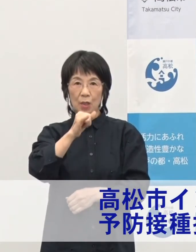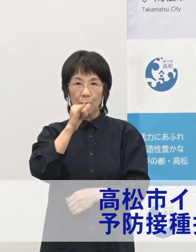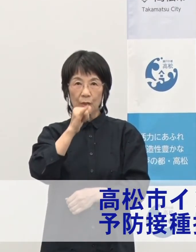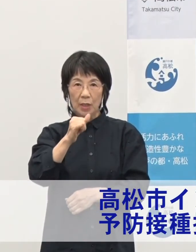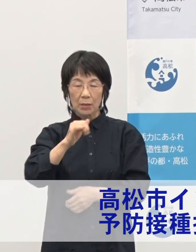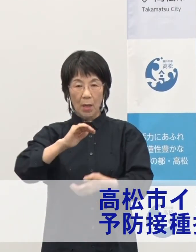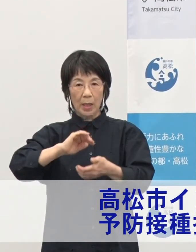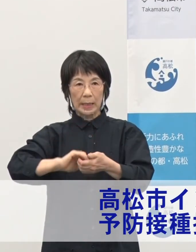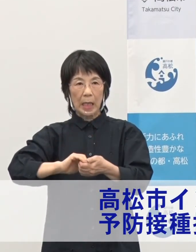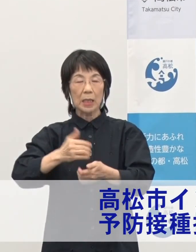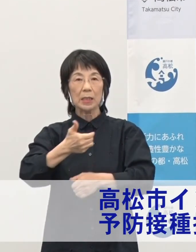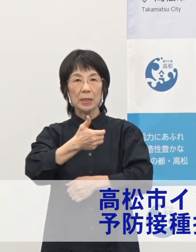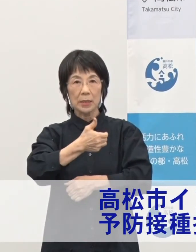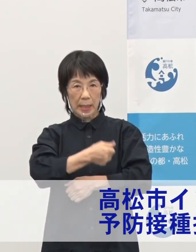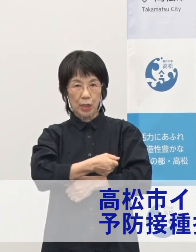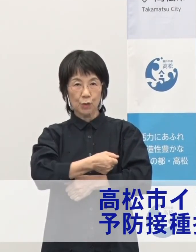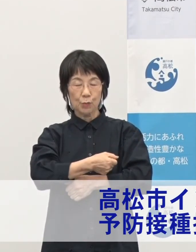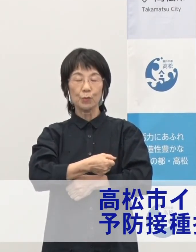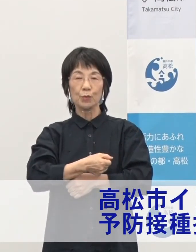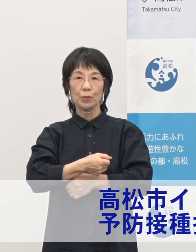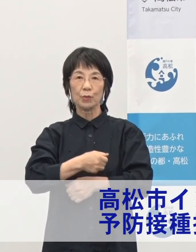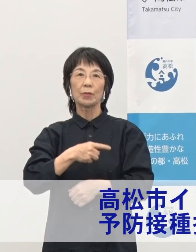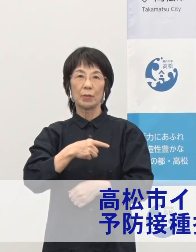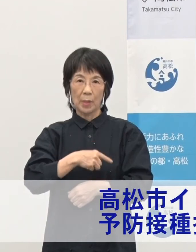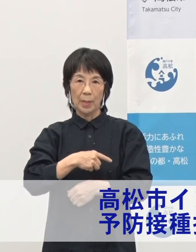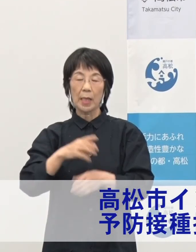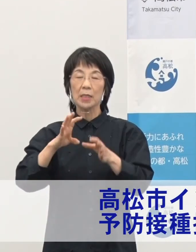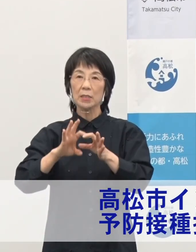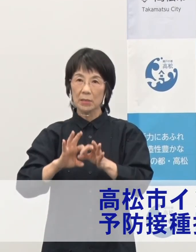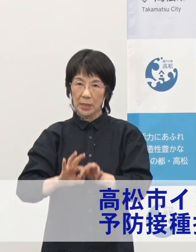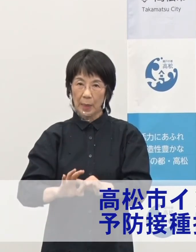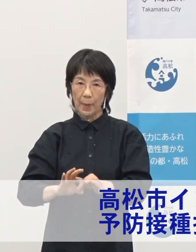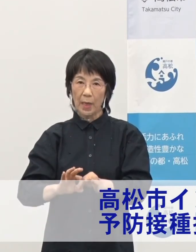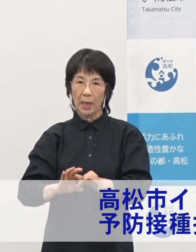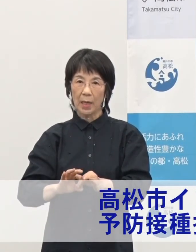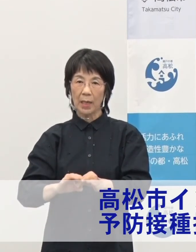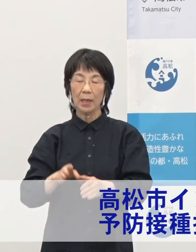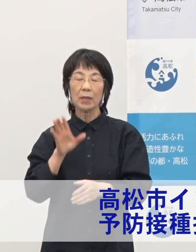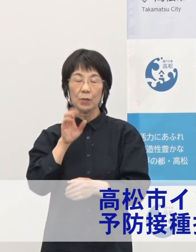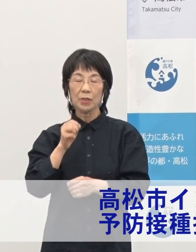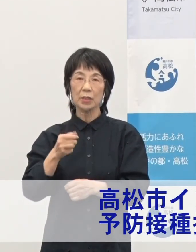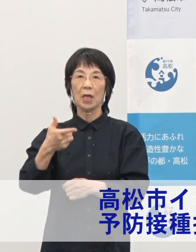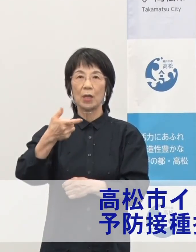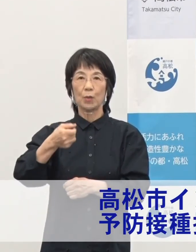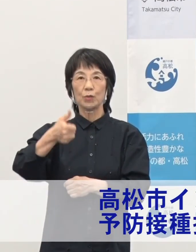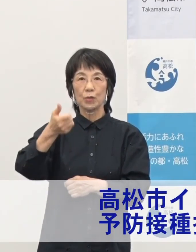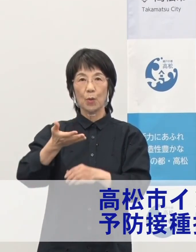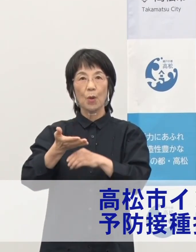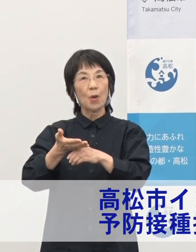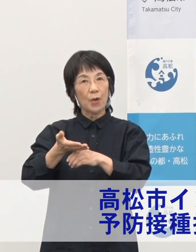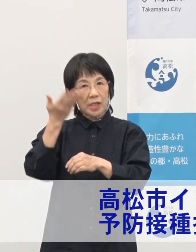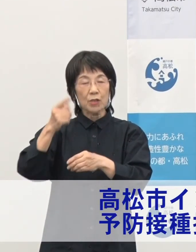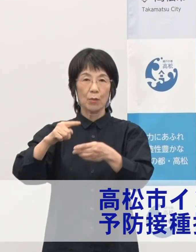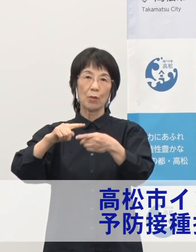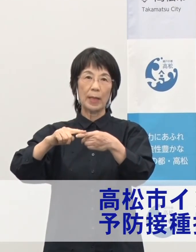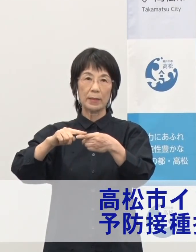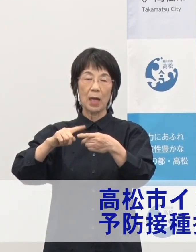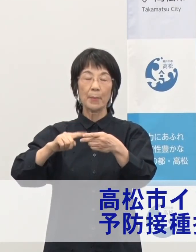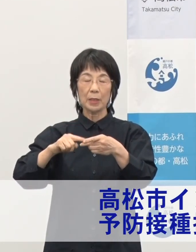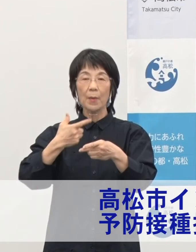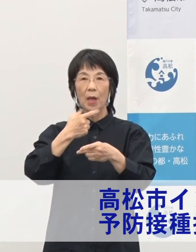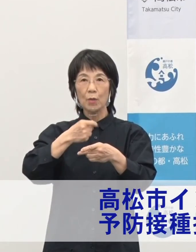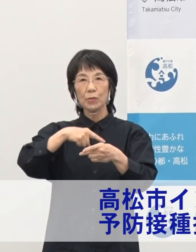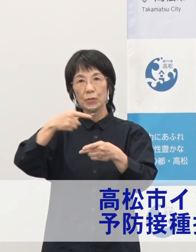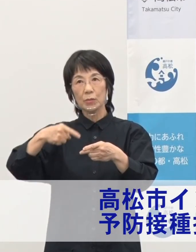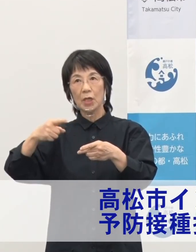の定期接種でございますがこの定期接種につきましては65歳以上の方または60歳から64